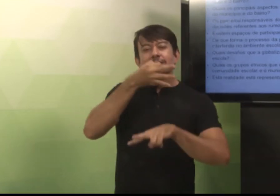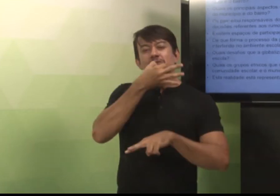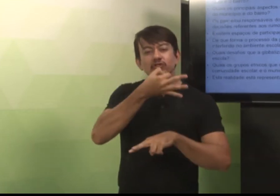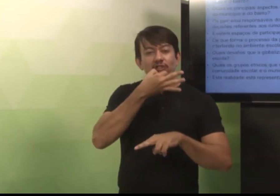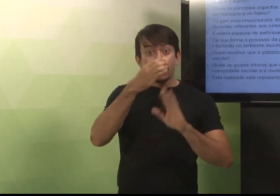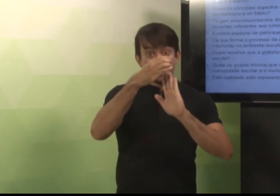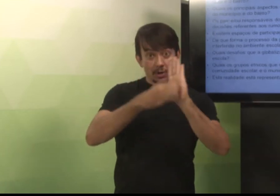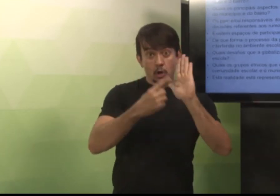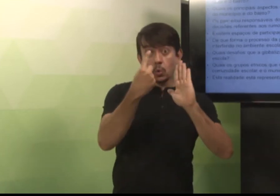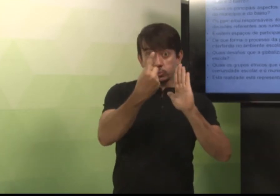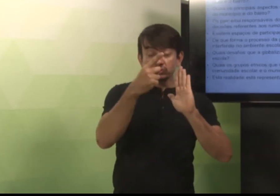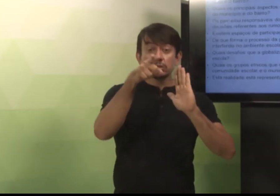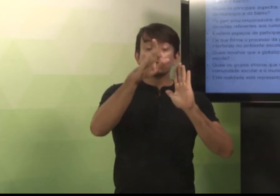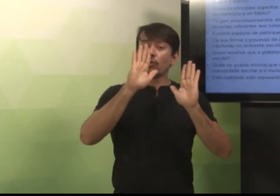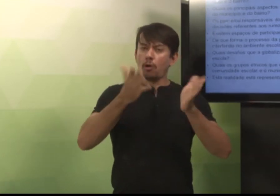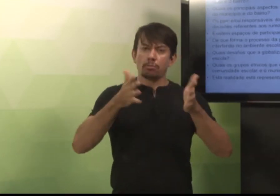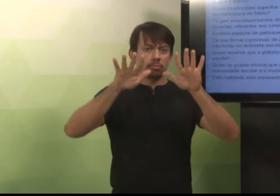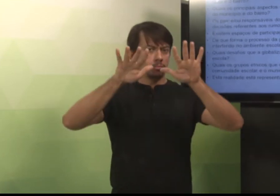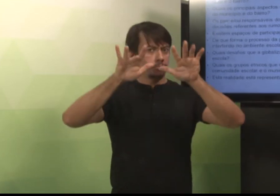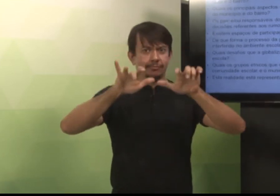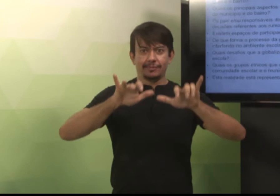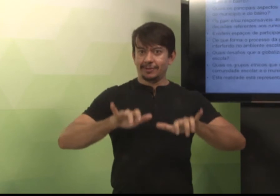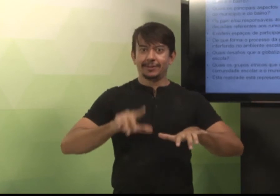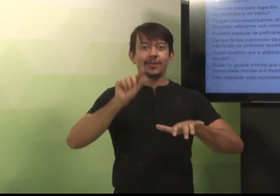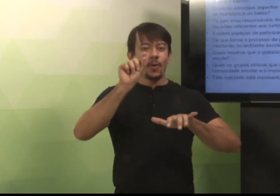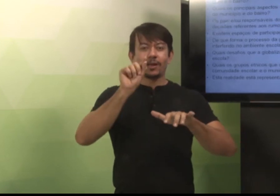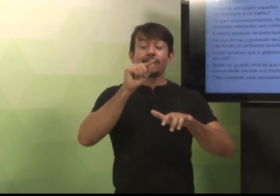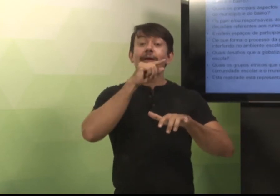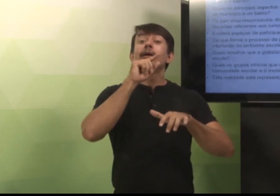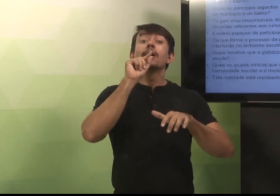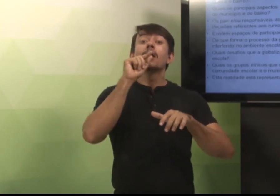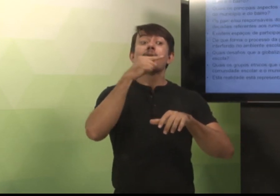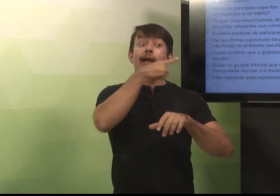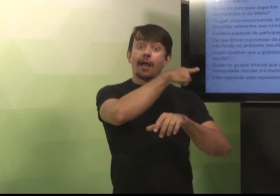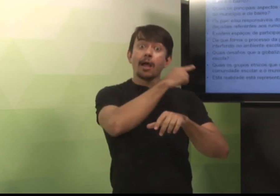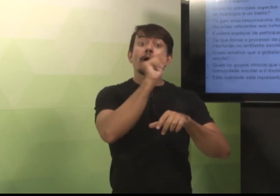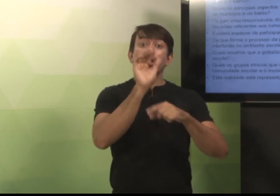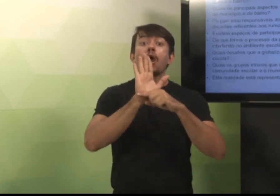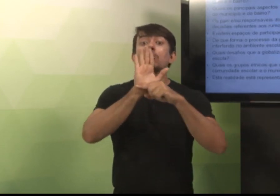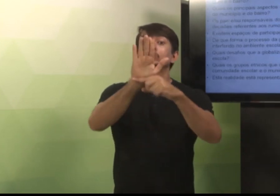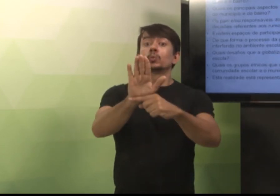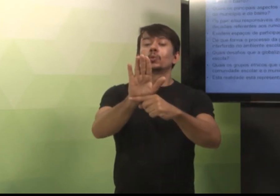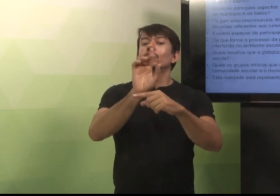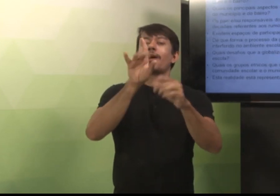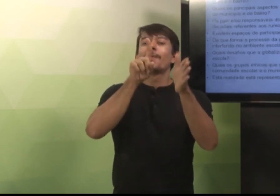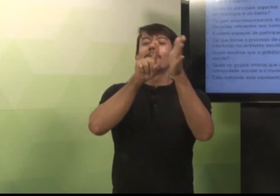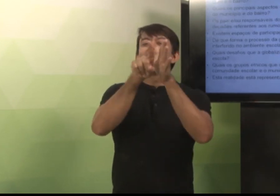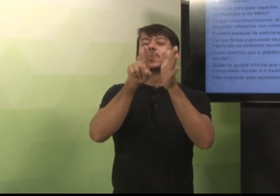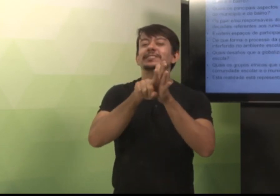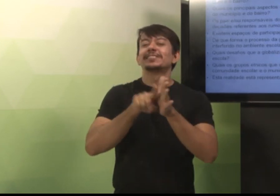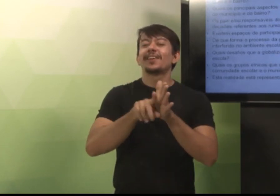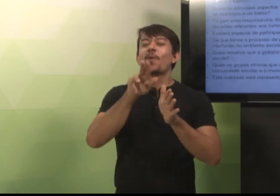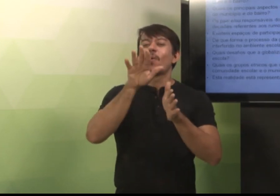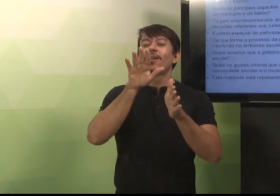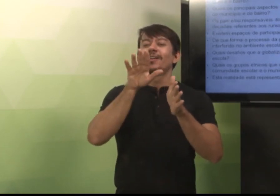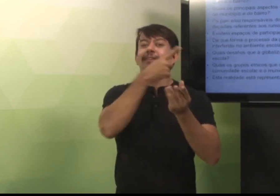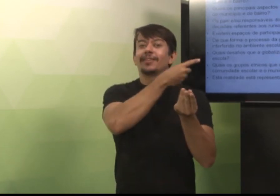Lembra que antes eu falei com vocês a respeito da leitura crítica a ser realizada no capítulo 1, o relatório? Então, aqui temos